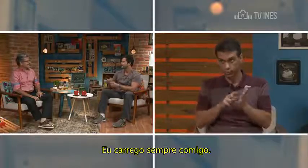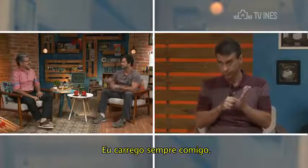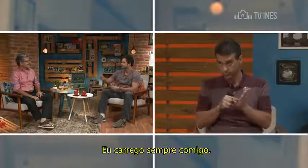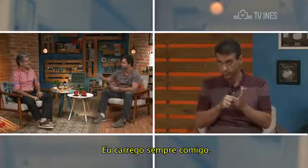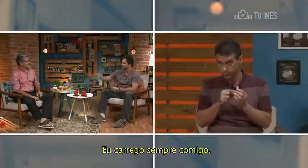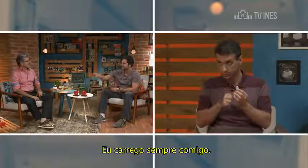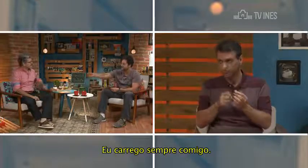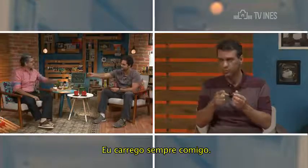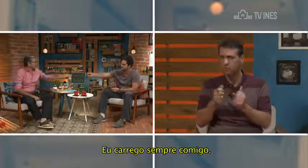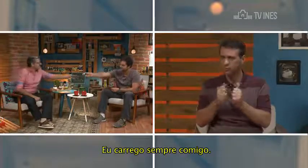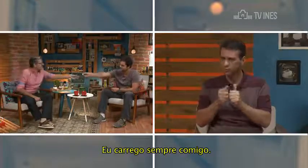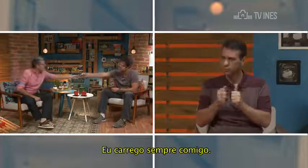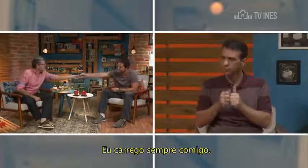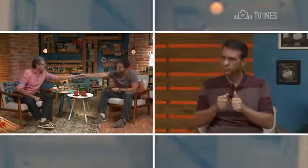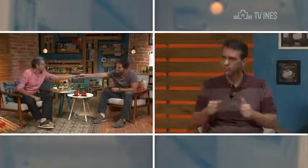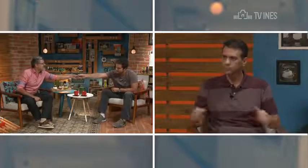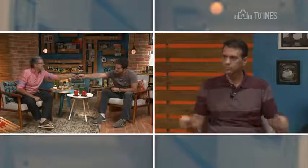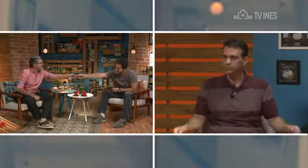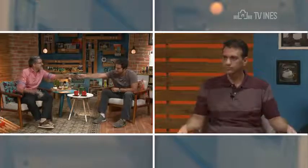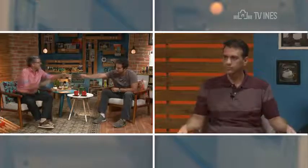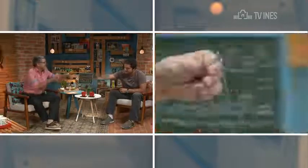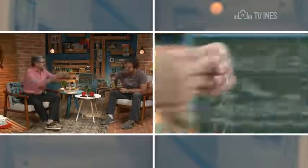carrego sempre comigo.